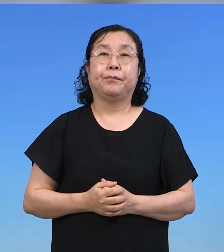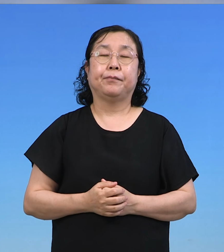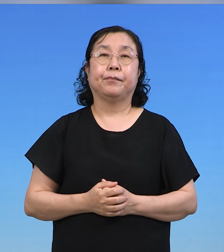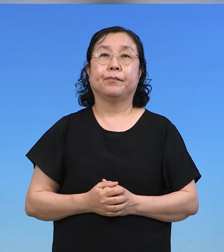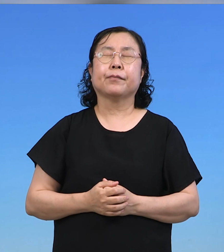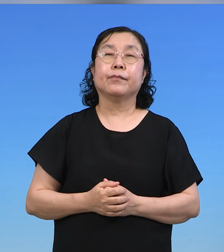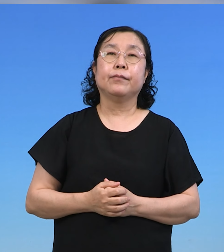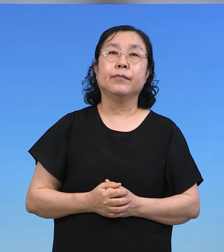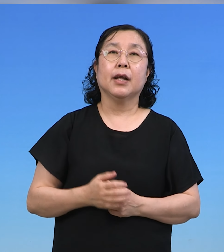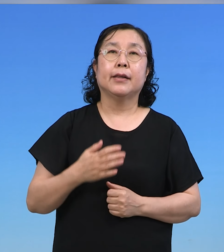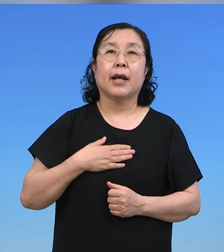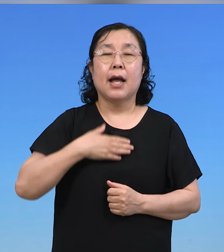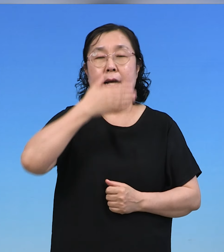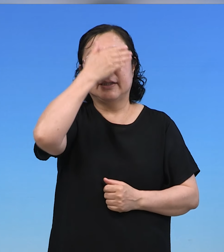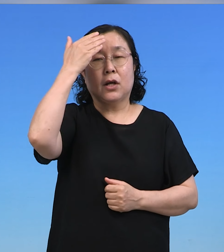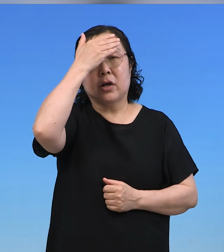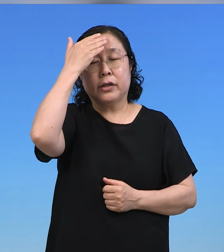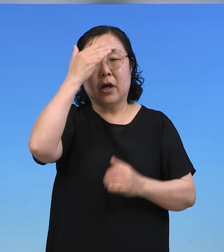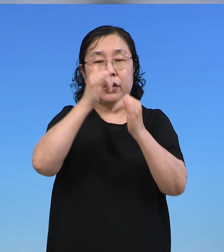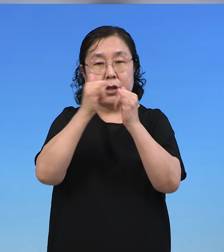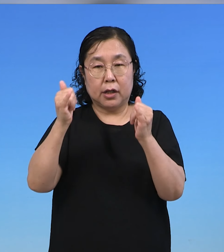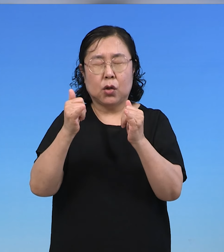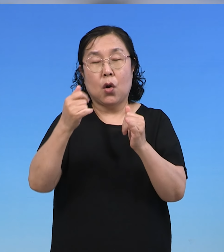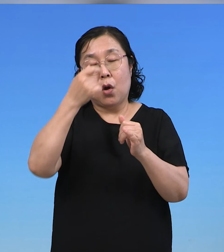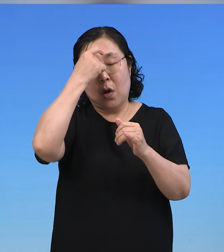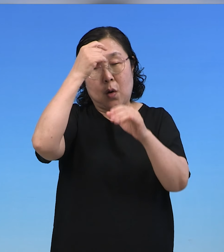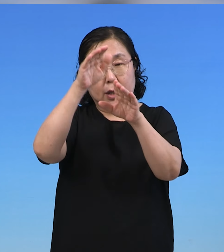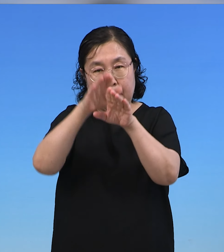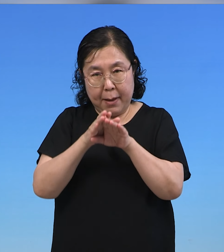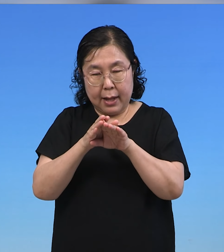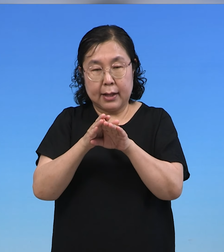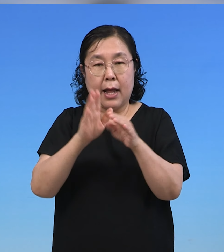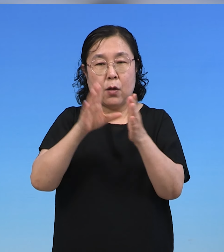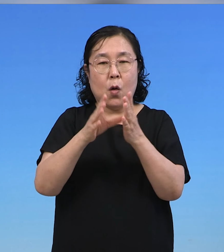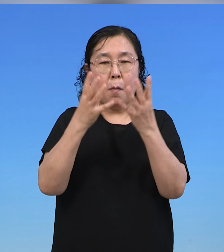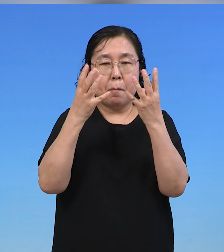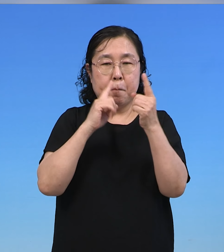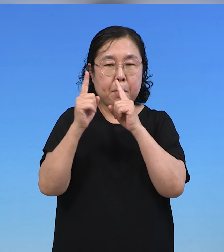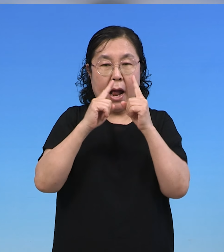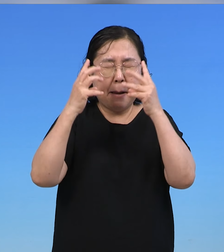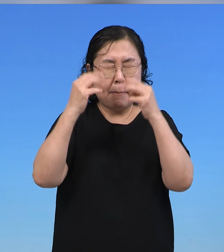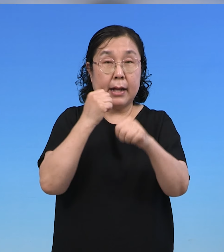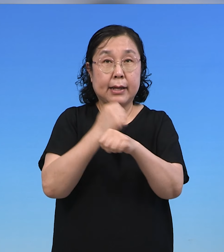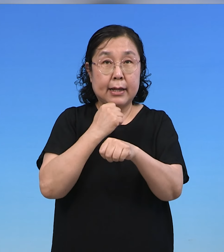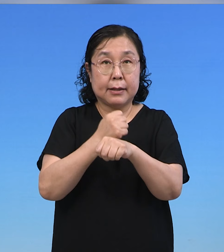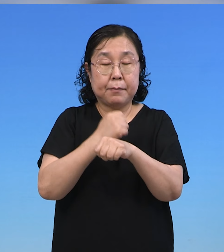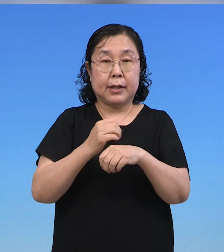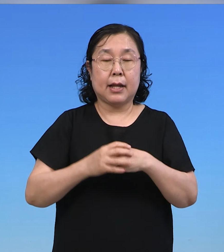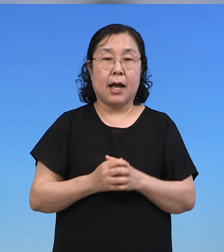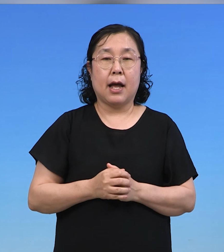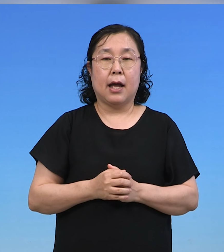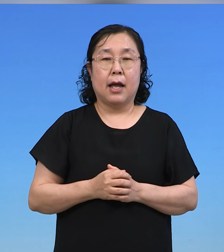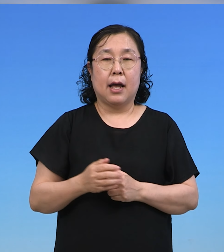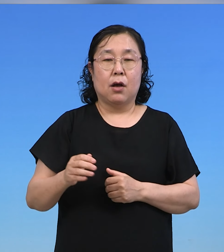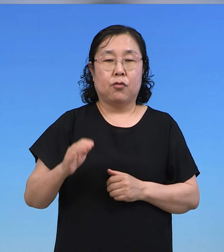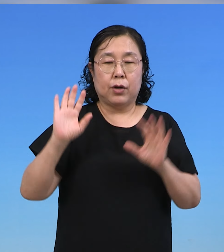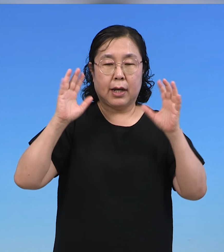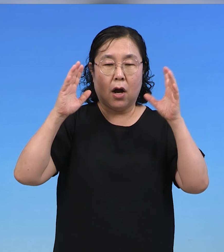여러 번 청년들에게 그런 말씀을 드렸고 예배 때도 말씀을 드린 기억이 나는데요. 여러분 우리 어릴 때 사용하던 콤파스